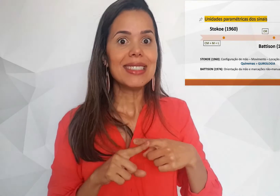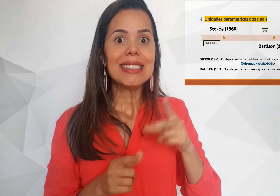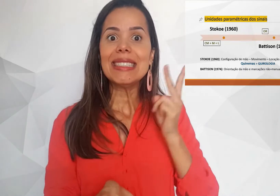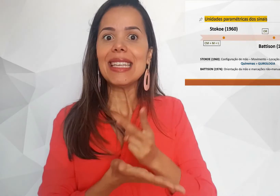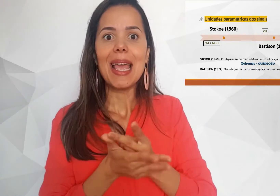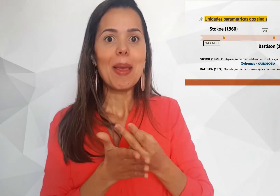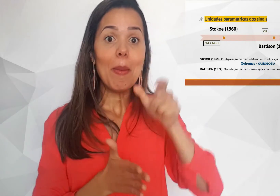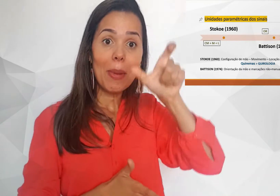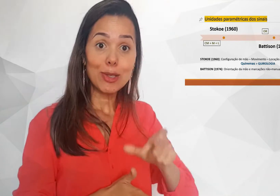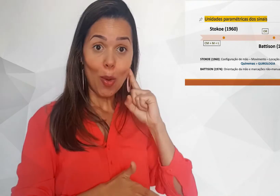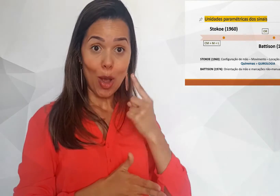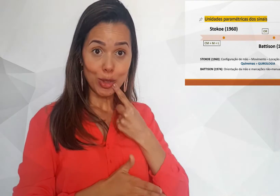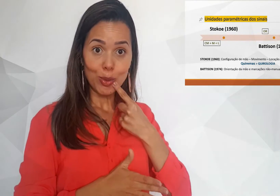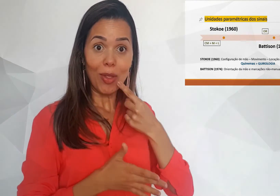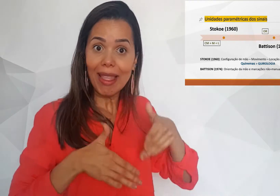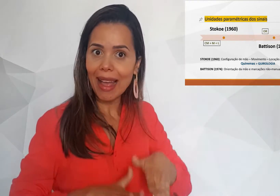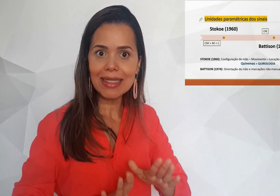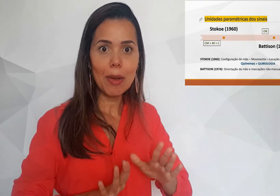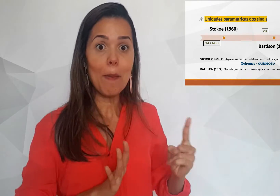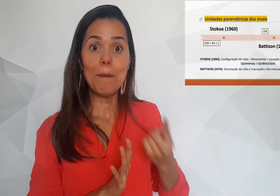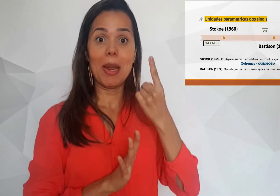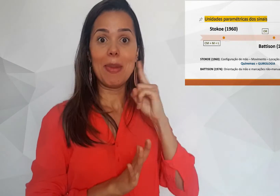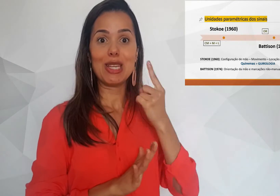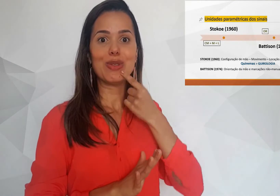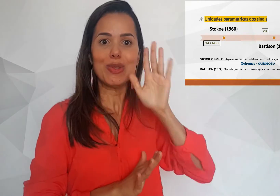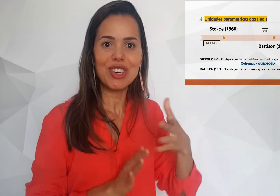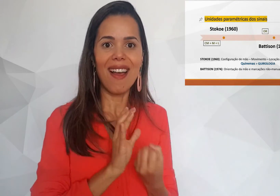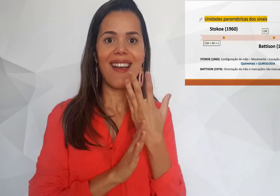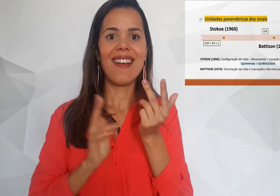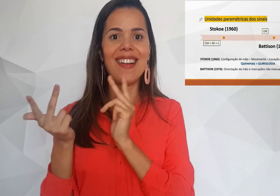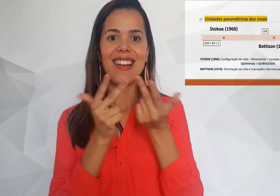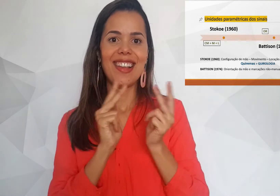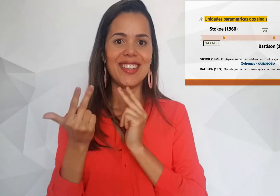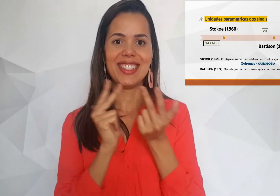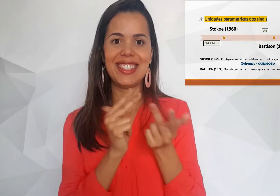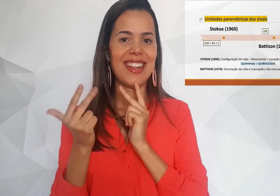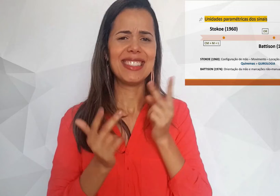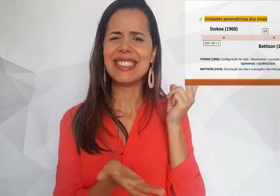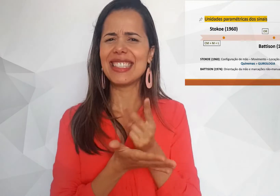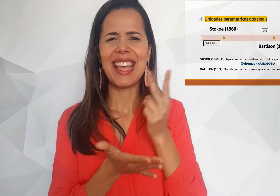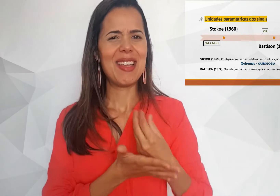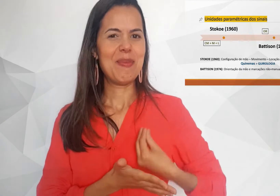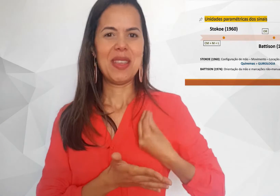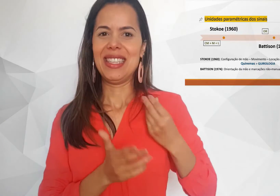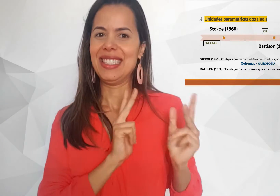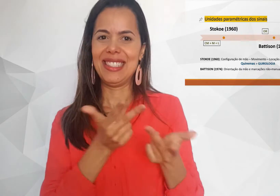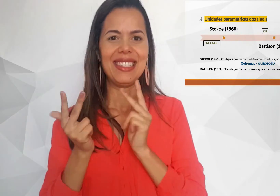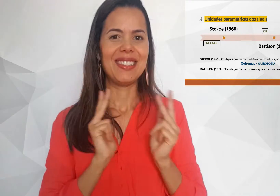que houveram surdos, há ali associado a essas comunidades surdas, há línguas de sinais, né? Línguas de sinais